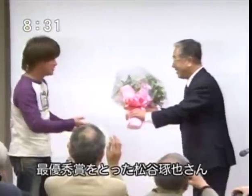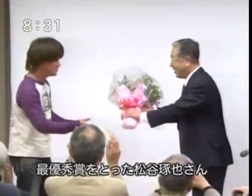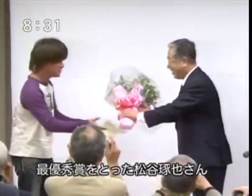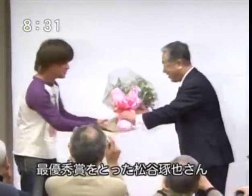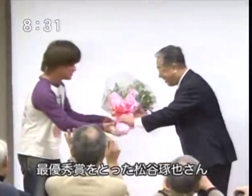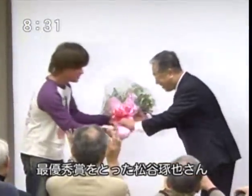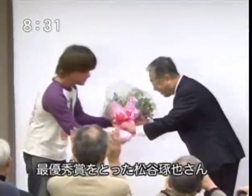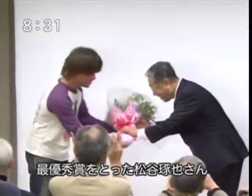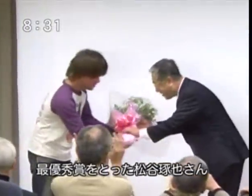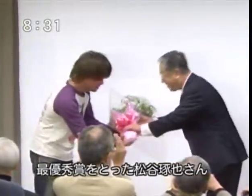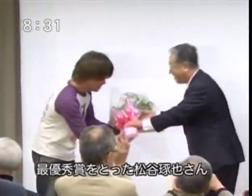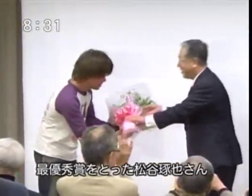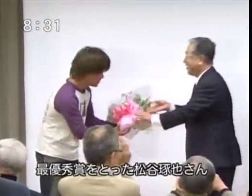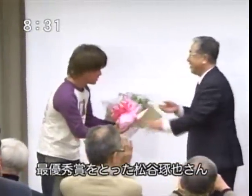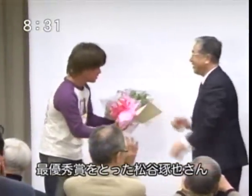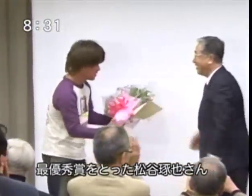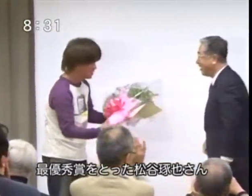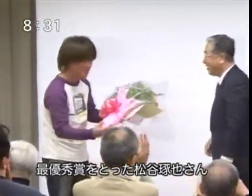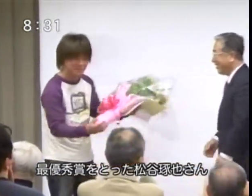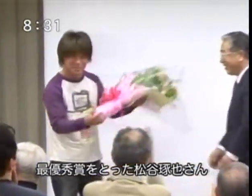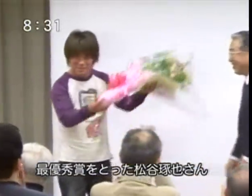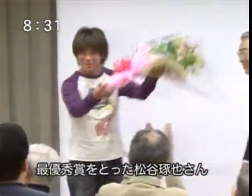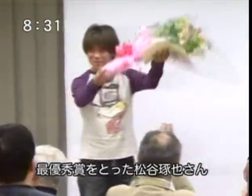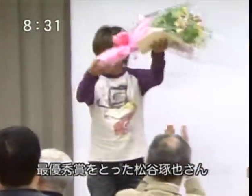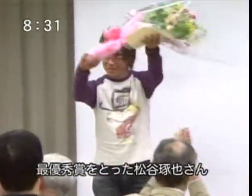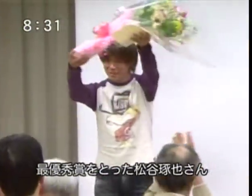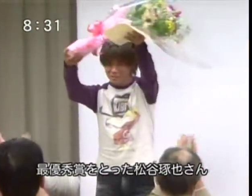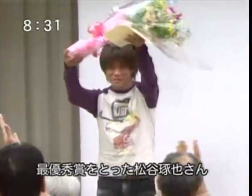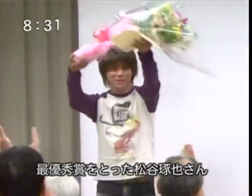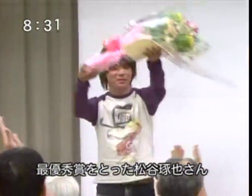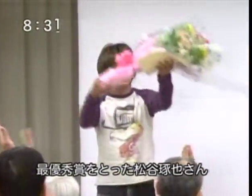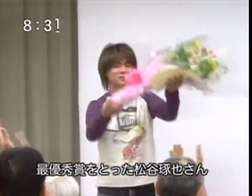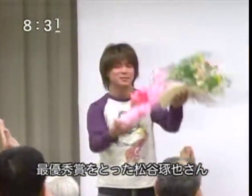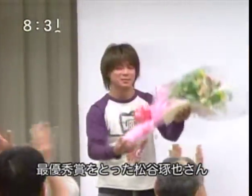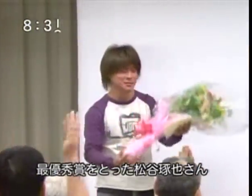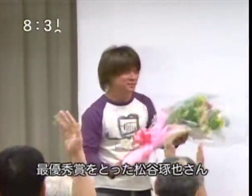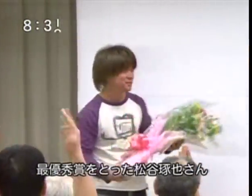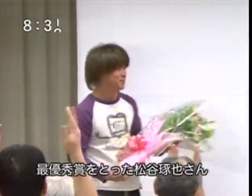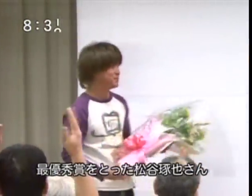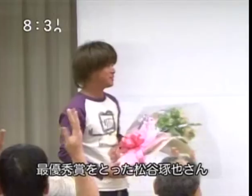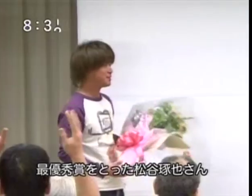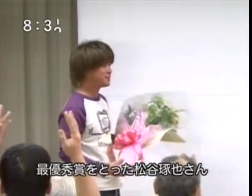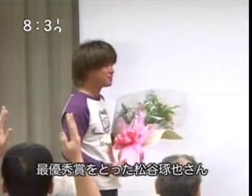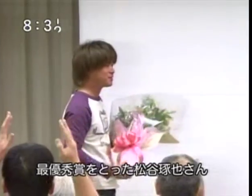品で最優秀賞を取った松谷拓也さん。